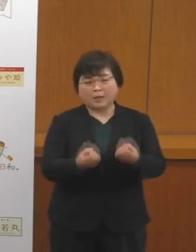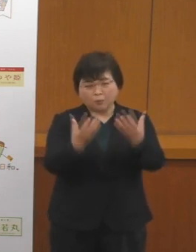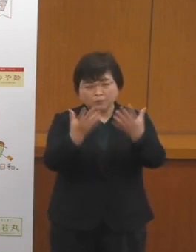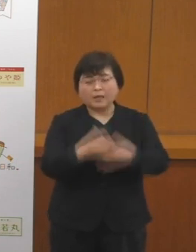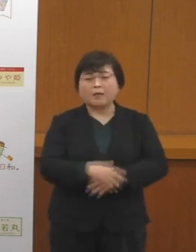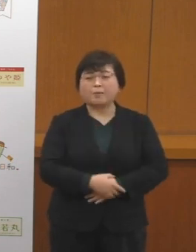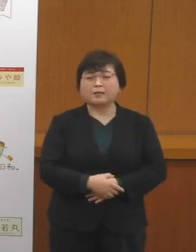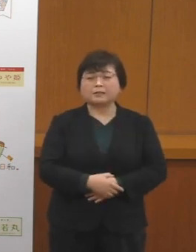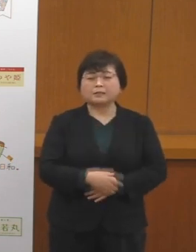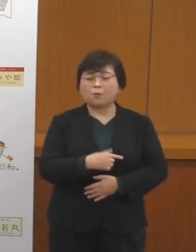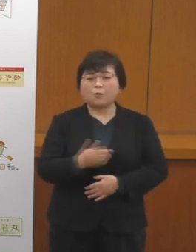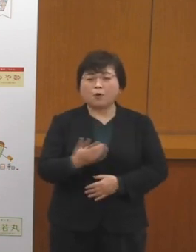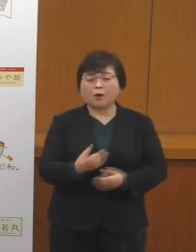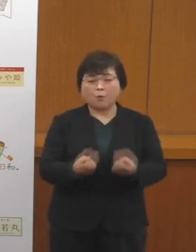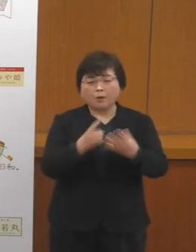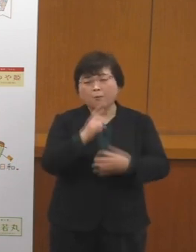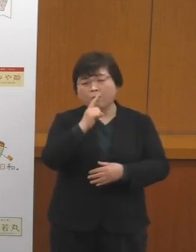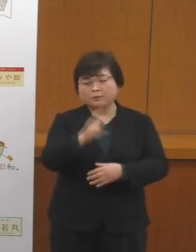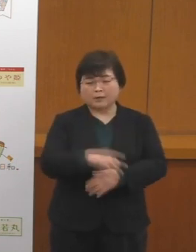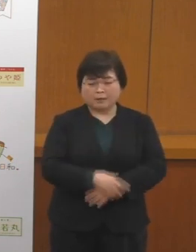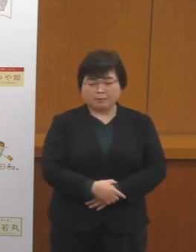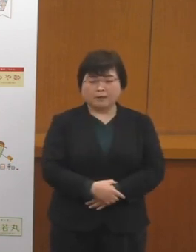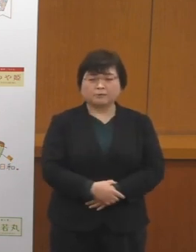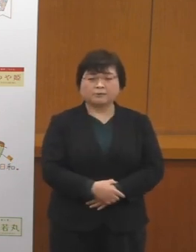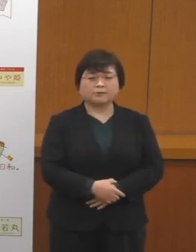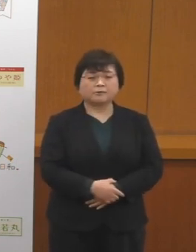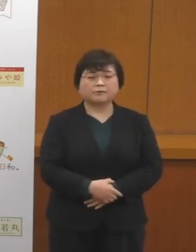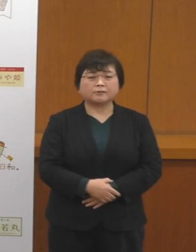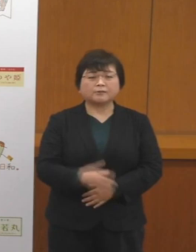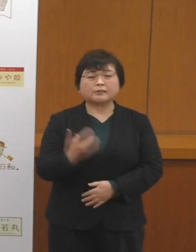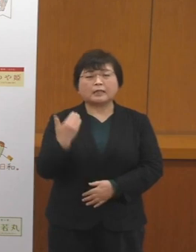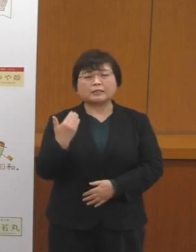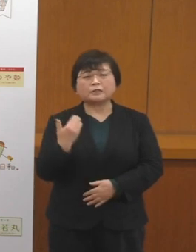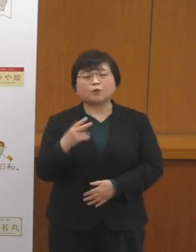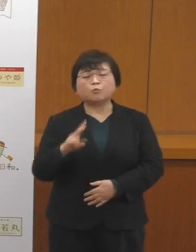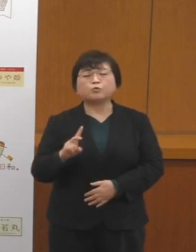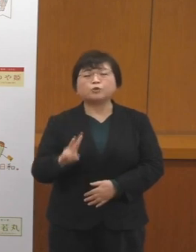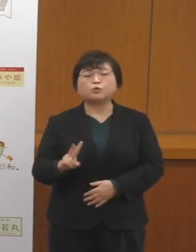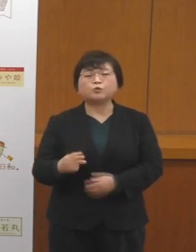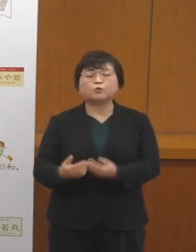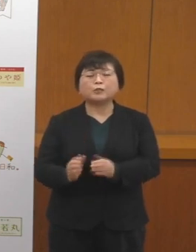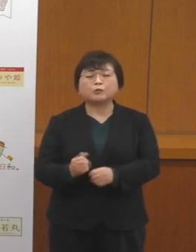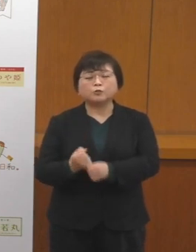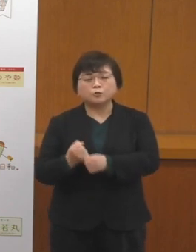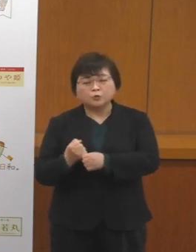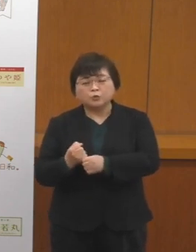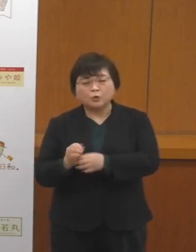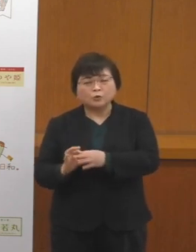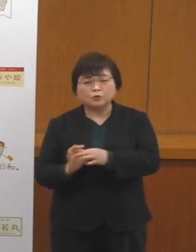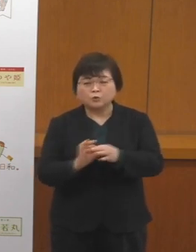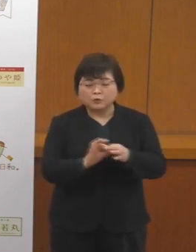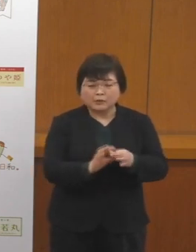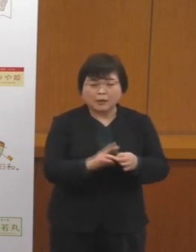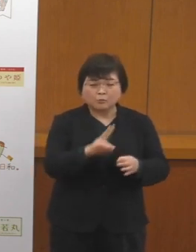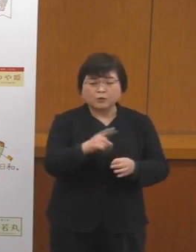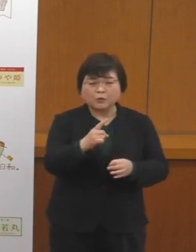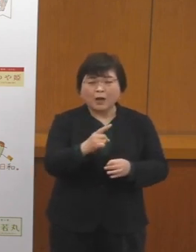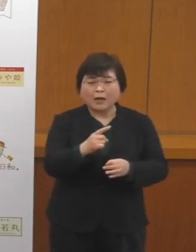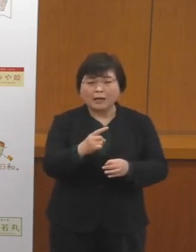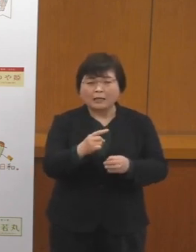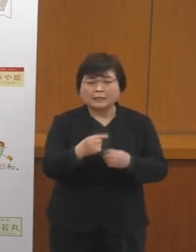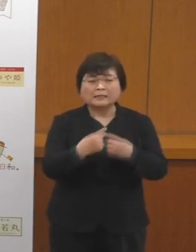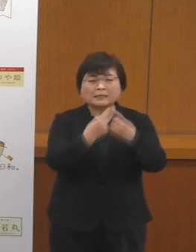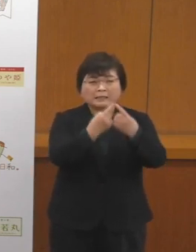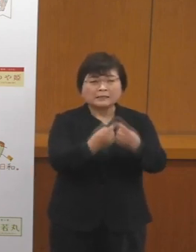ます心からお祝い申し上げます先日のV2リーグ優勝に引き続いてのV1昇格